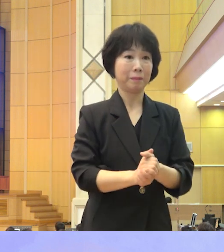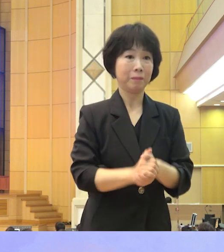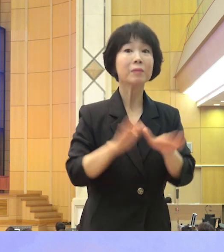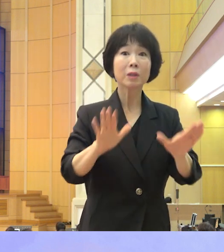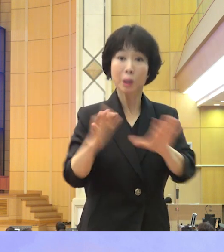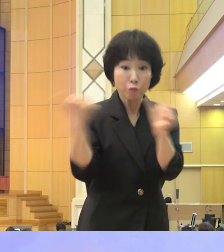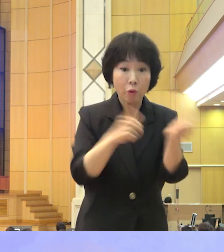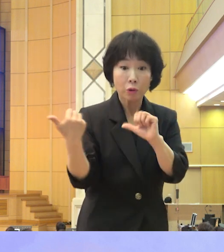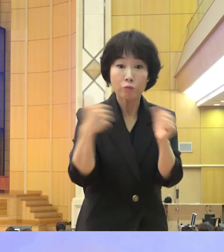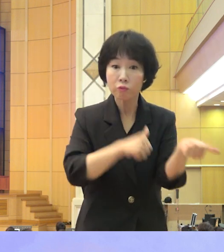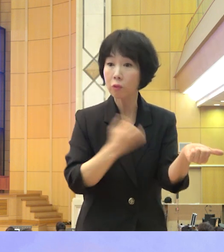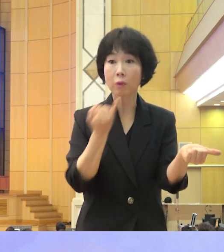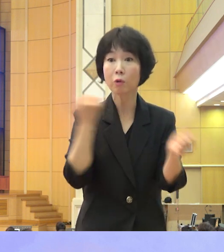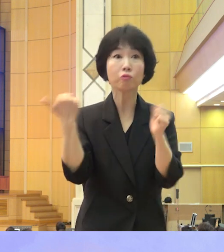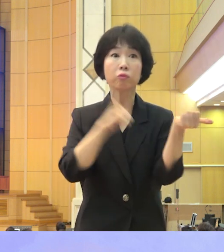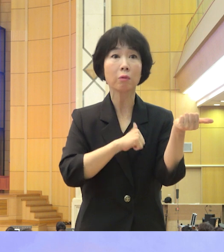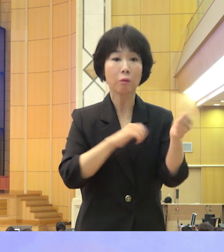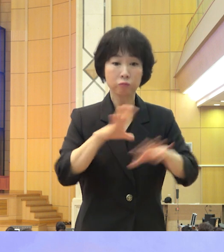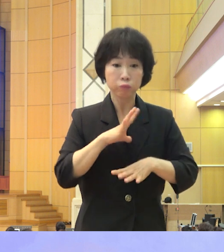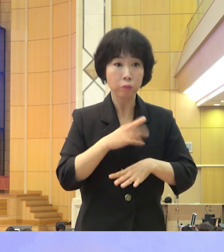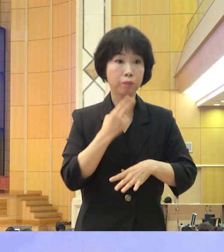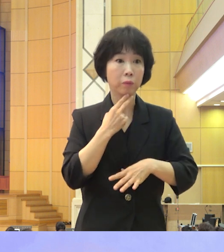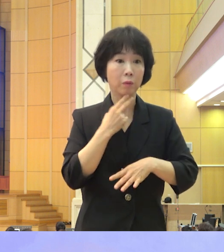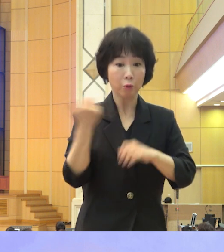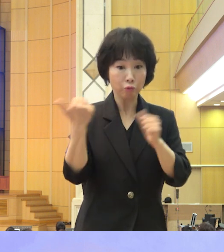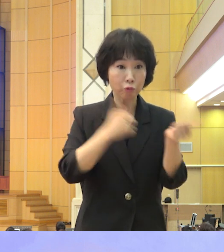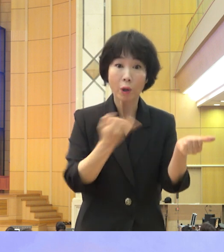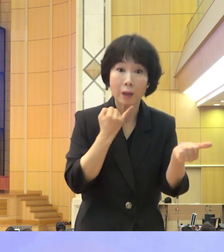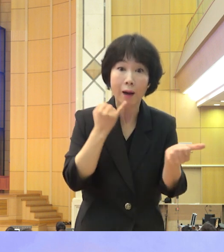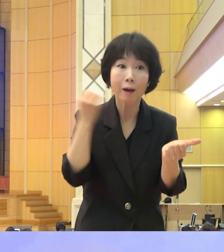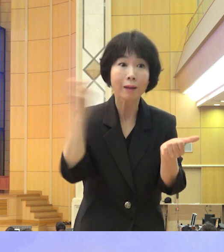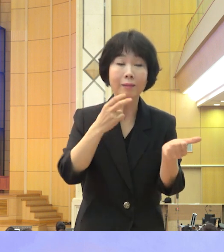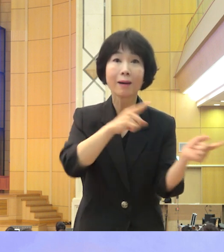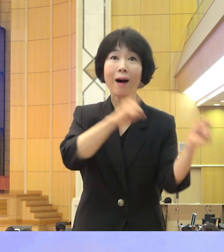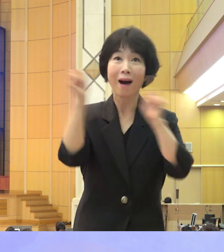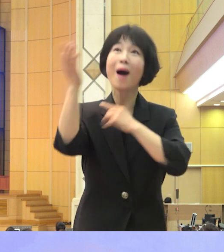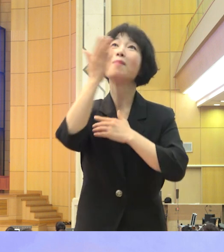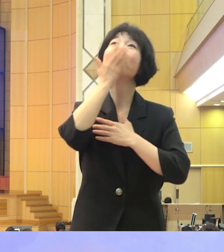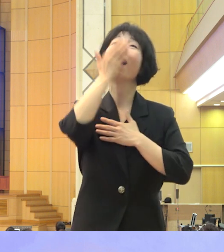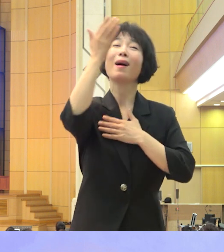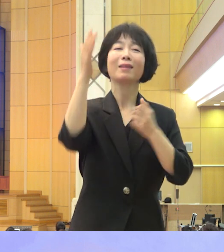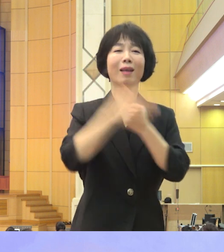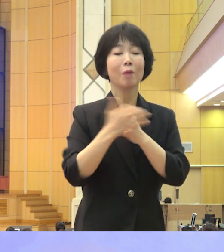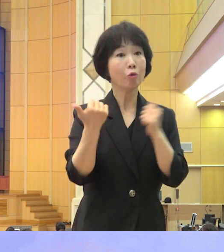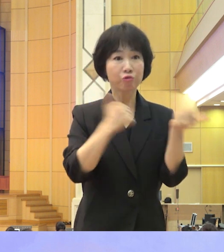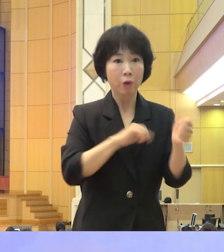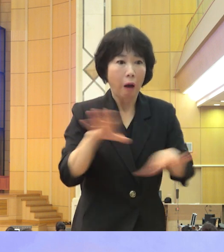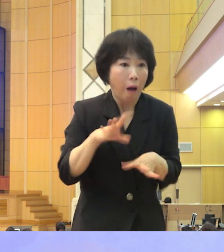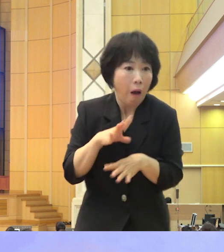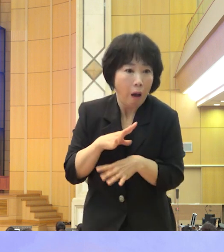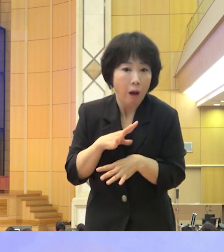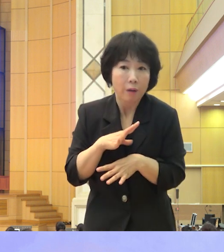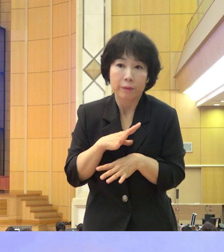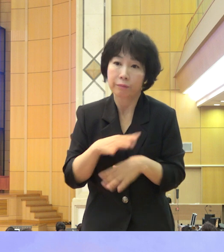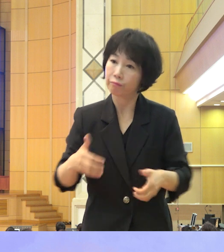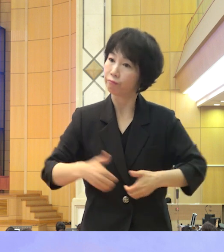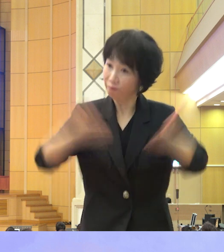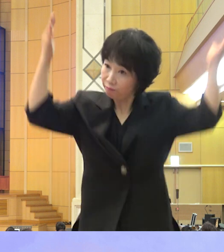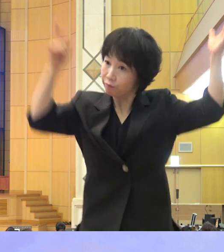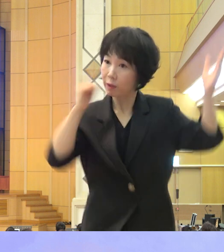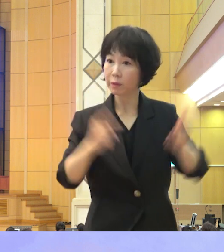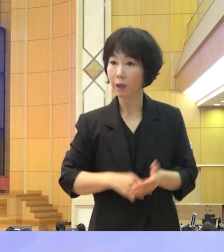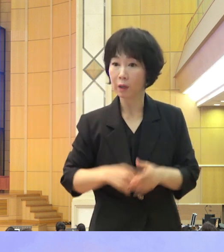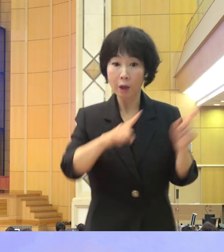자기는 죽는 것이 두렵지가 않고, 나는 다시는 죽지도 않고 다시는 늙거나